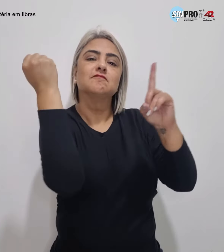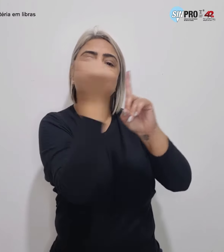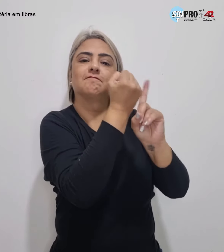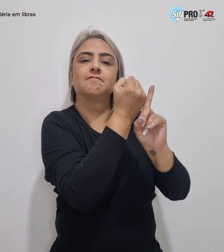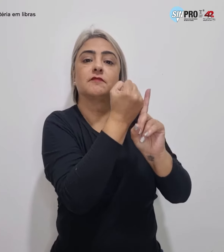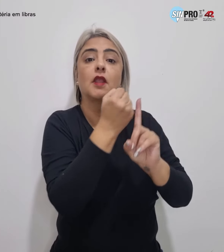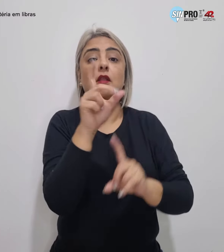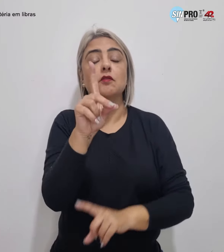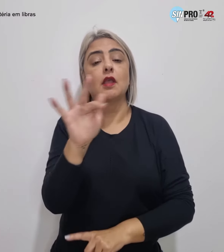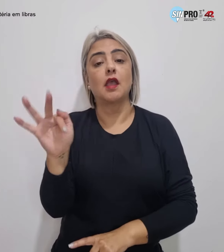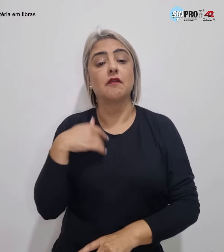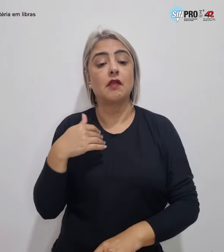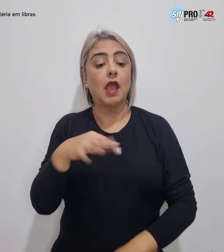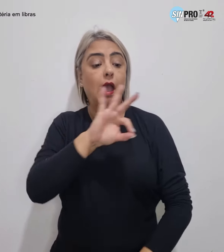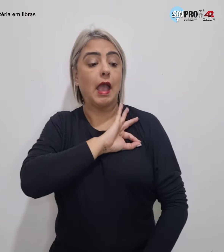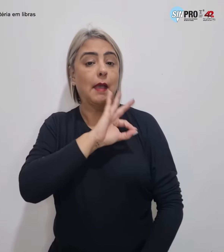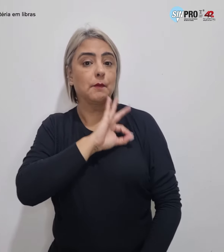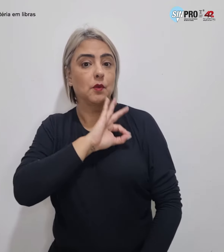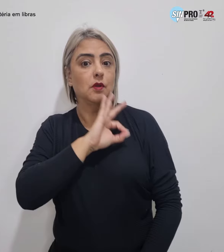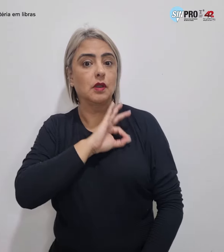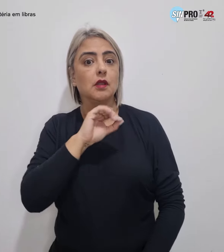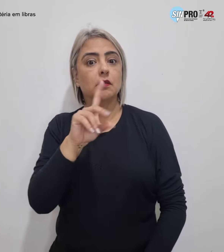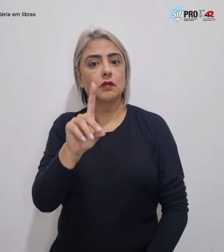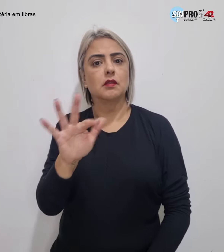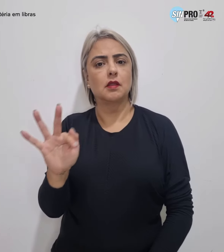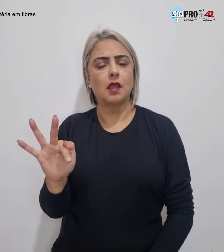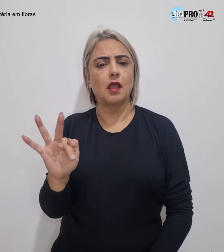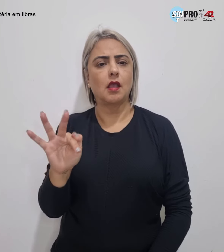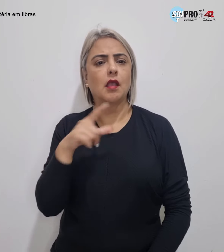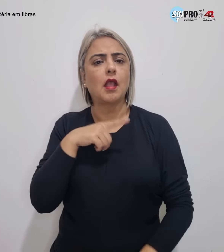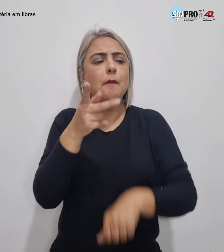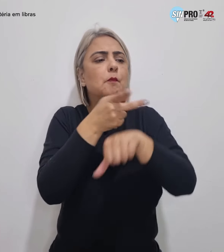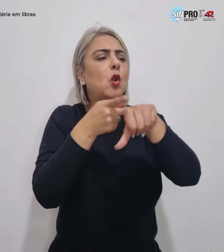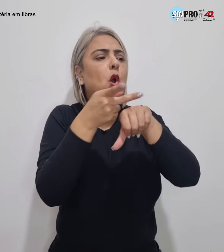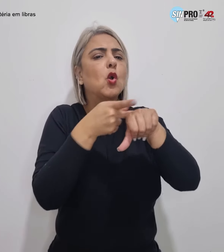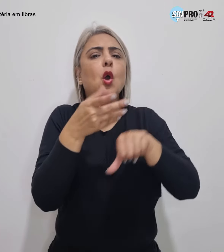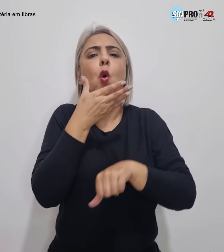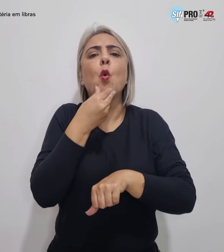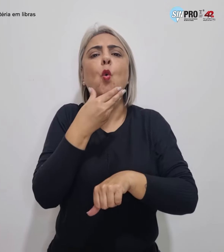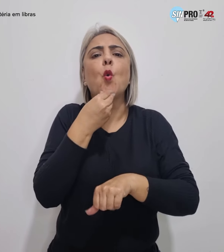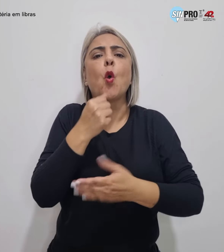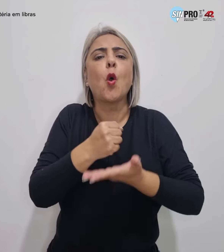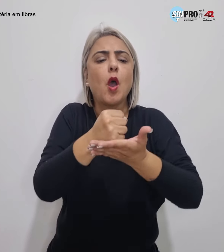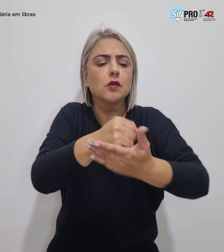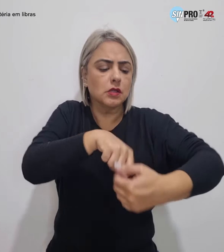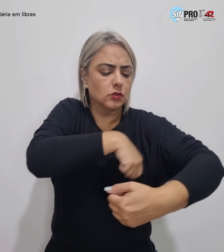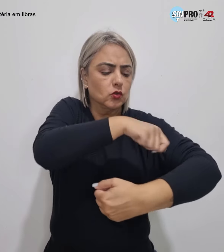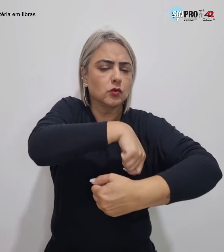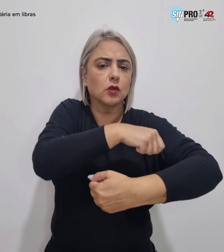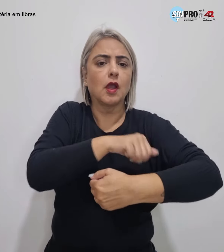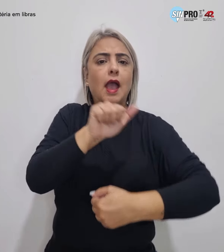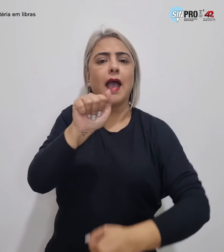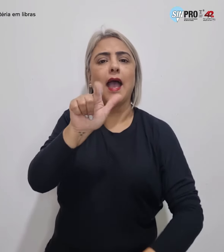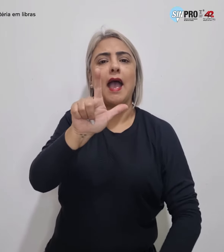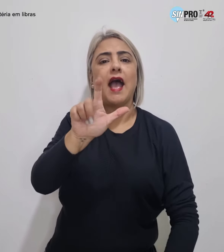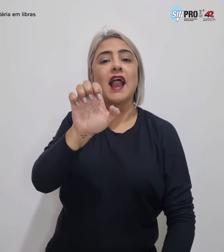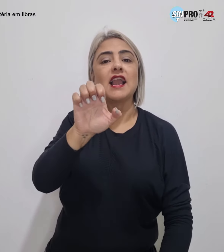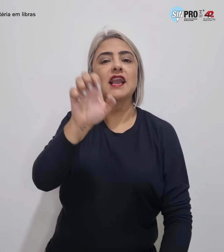a polícia civil do Distrito Federal está à procura do auxiliar de cozinha Alexandre Marciano Ribeiro